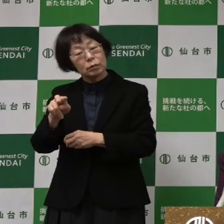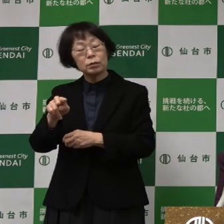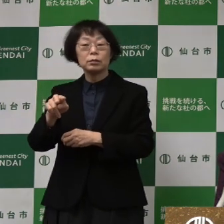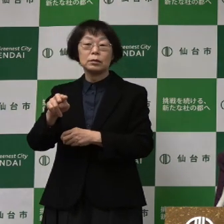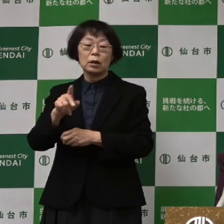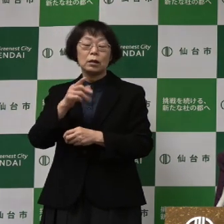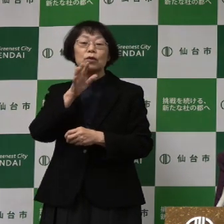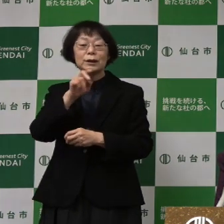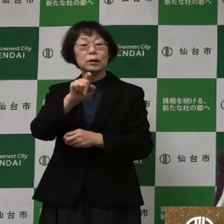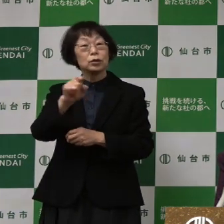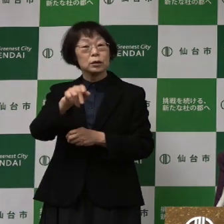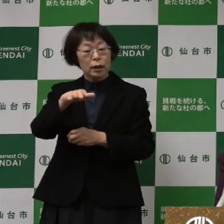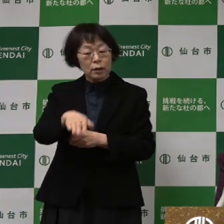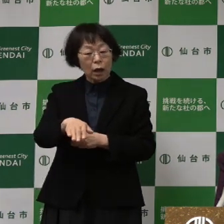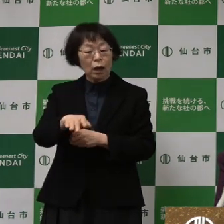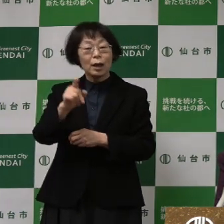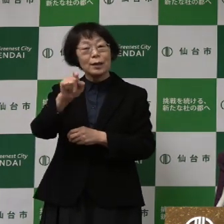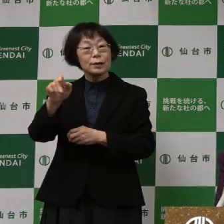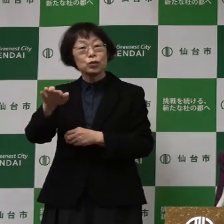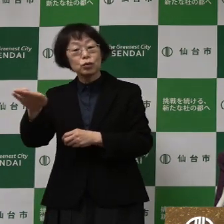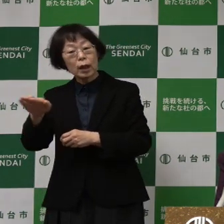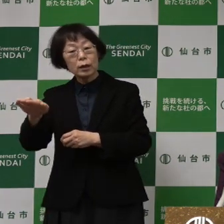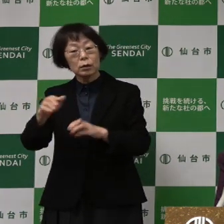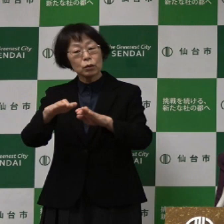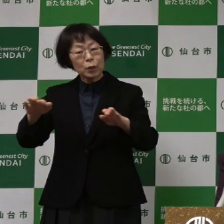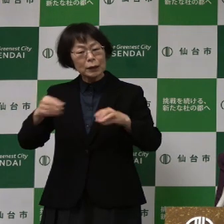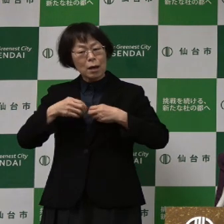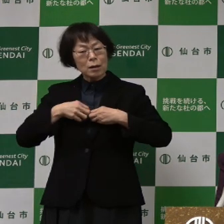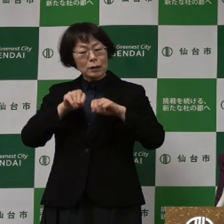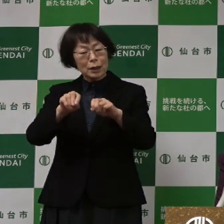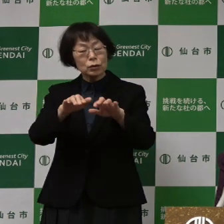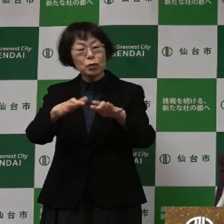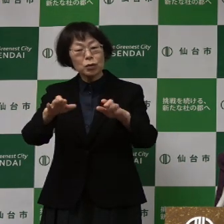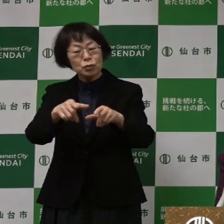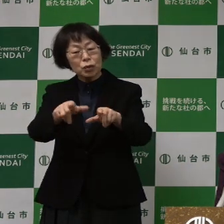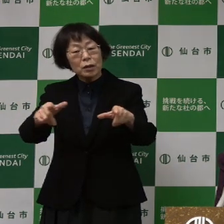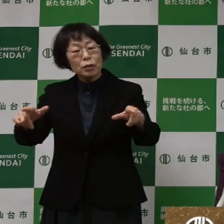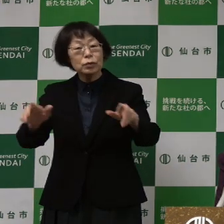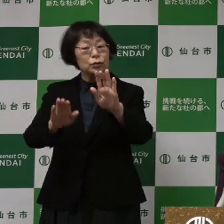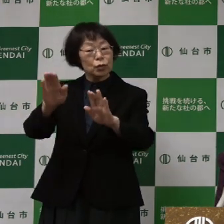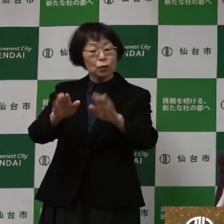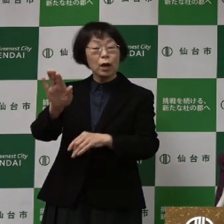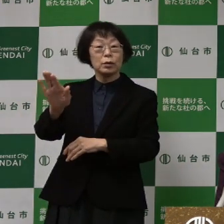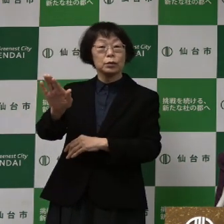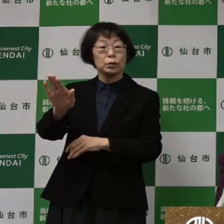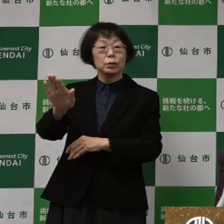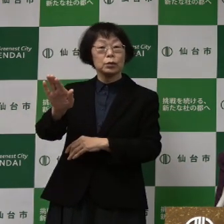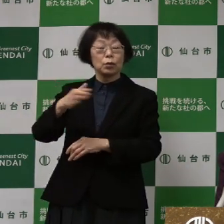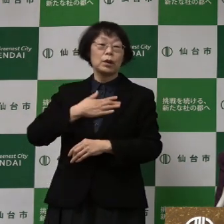10歳以下10代の皆さんたちは多い状況にあると認識をしております。そういう意味